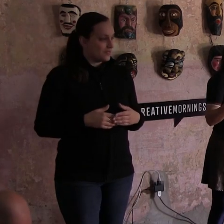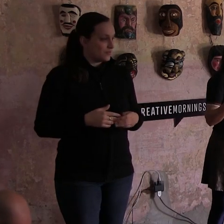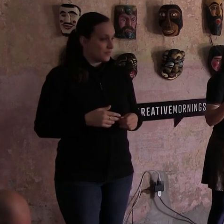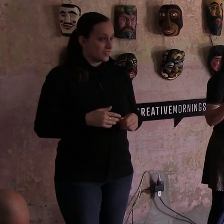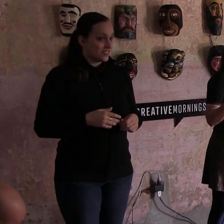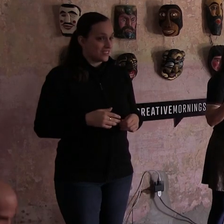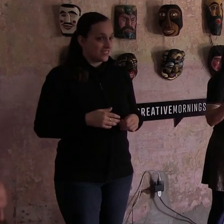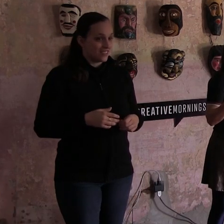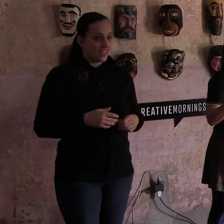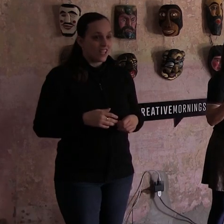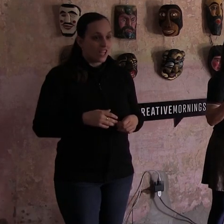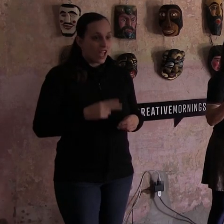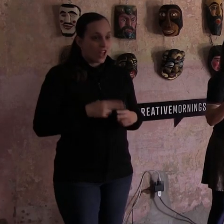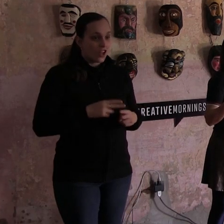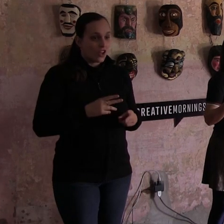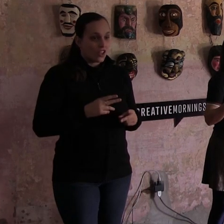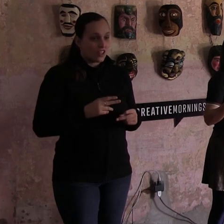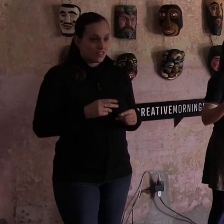¿cómo era?